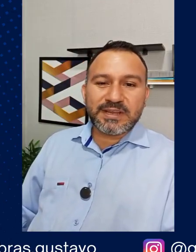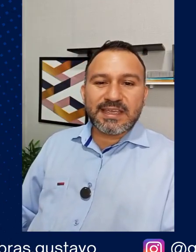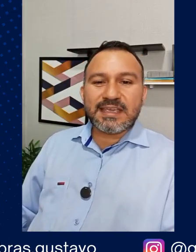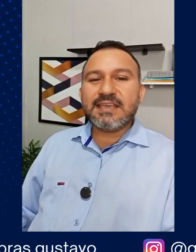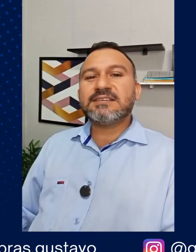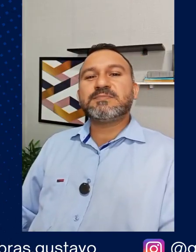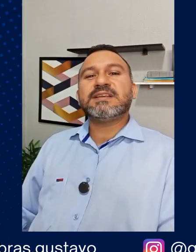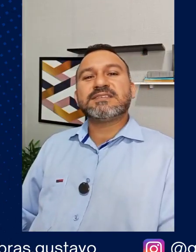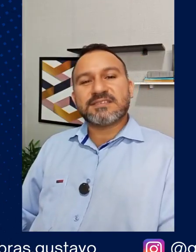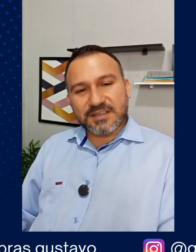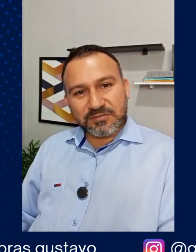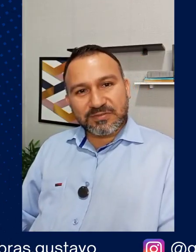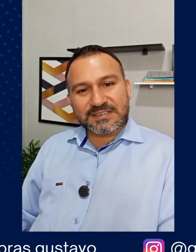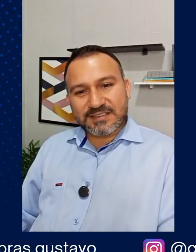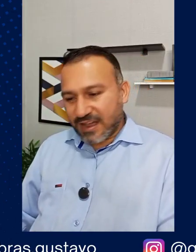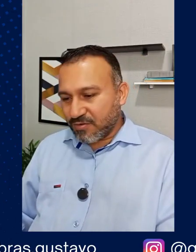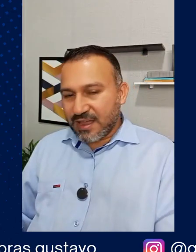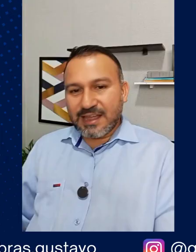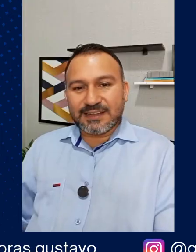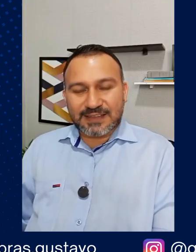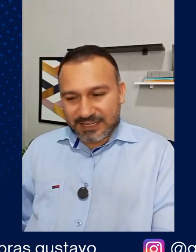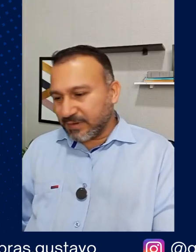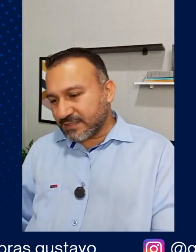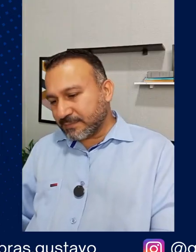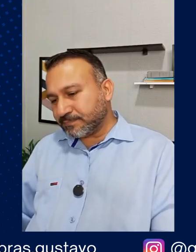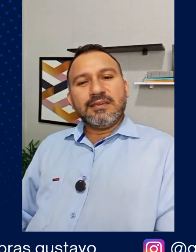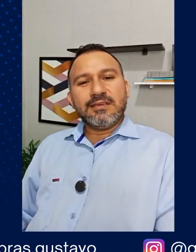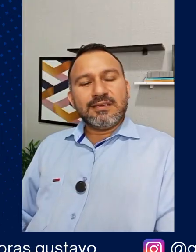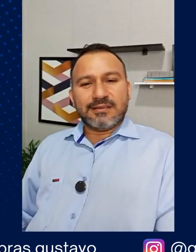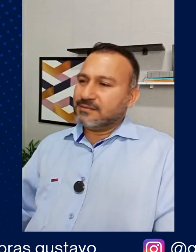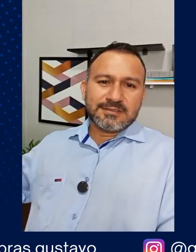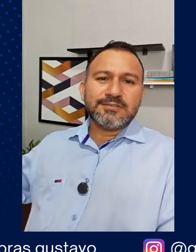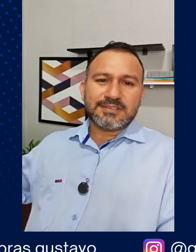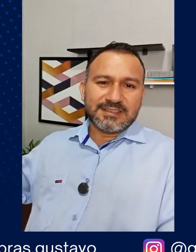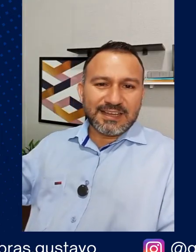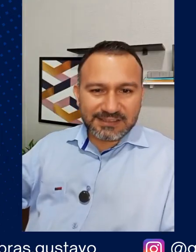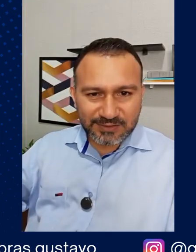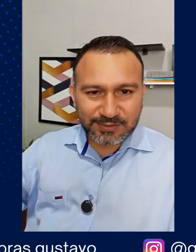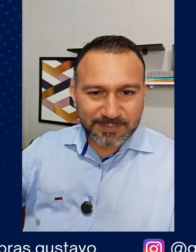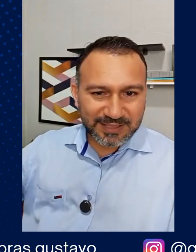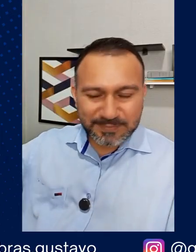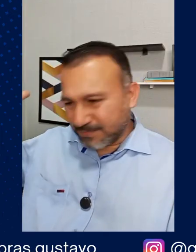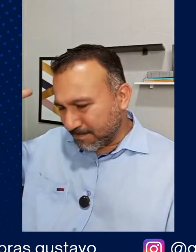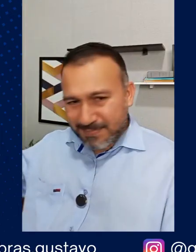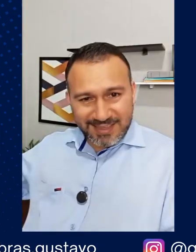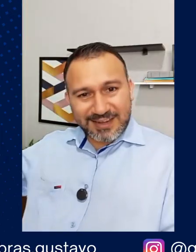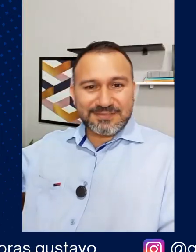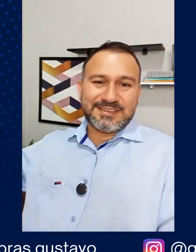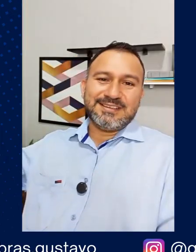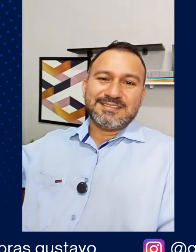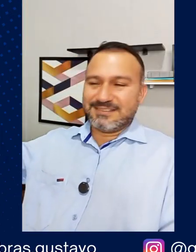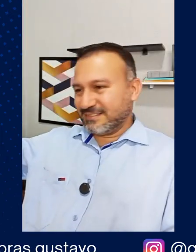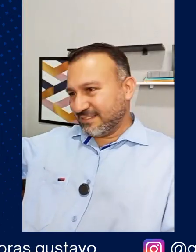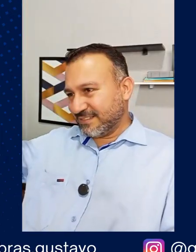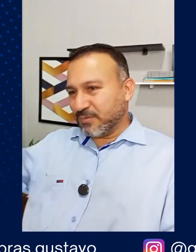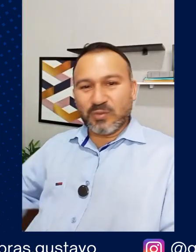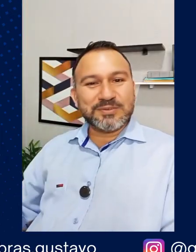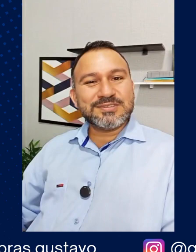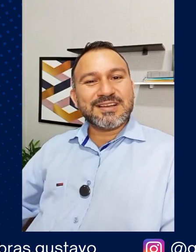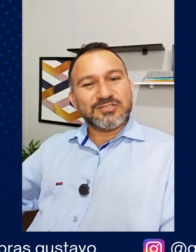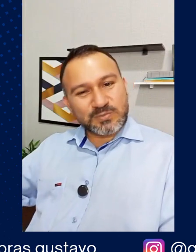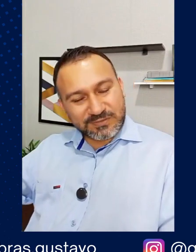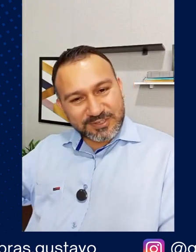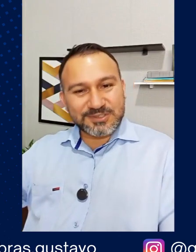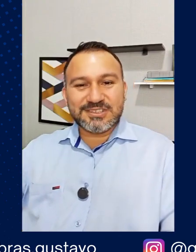perguntaram sobre expressão facial na Libras. E se você está entrando aqui pela primeira vez, meu